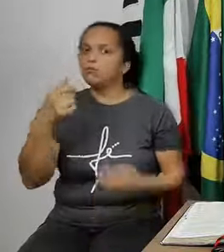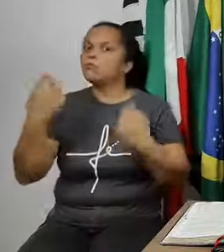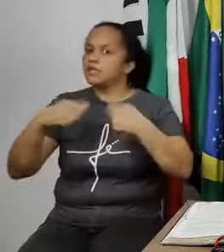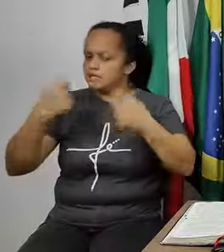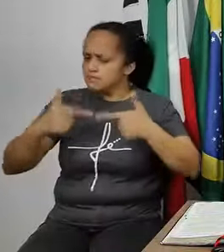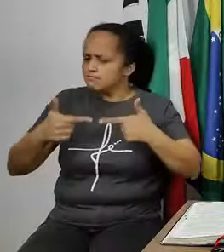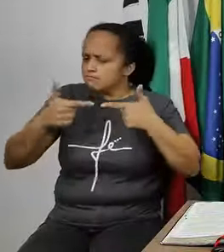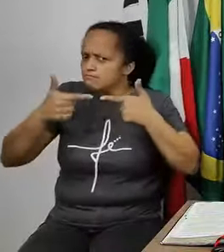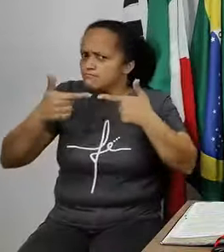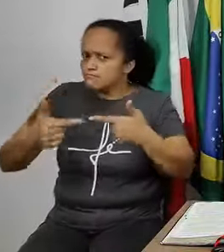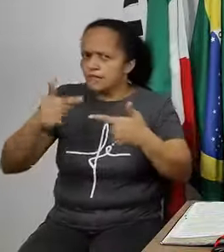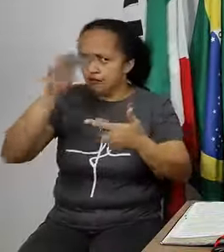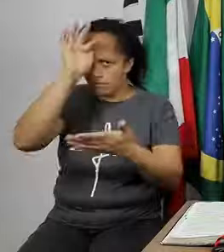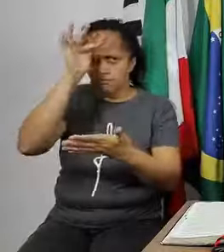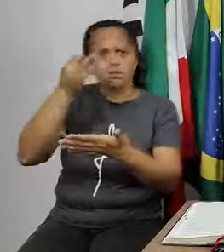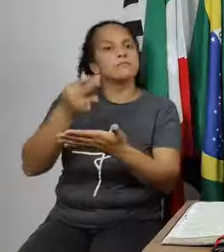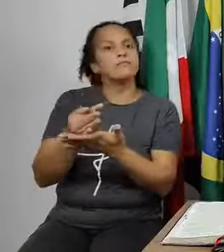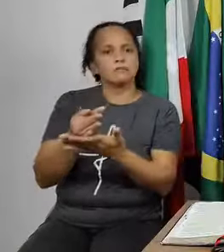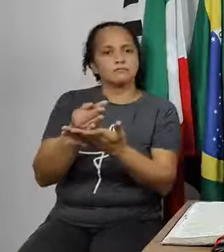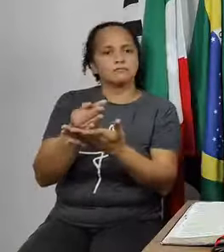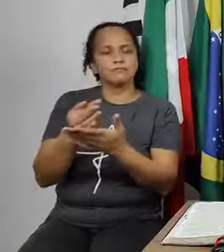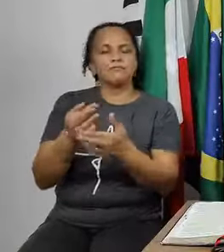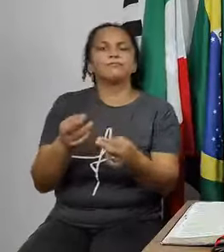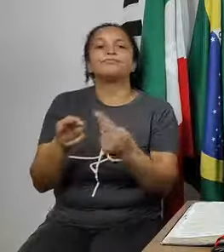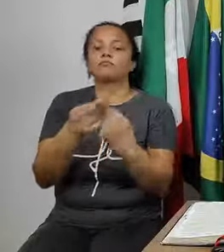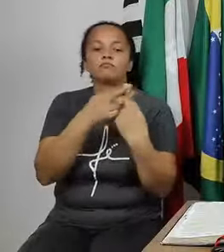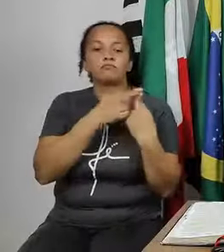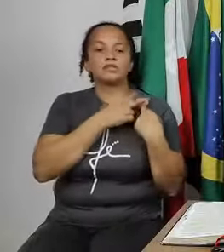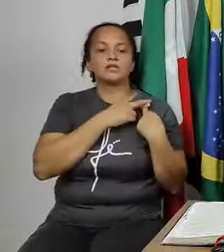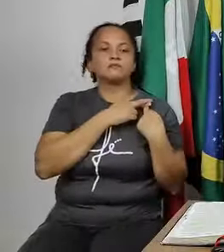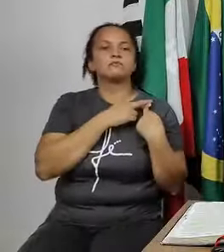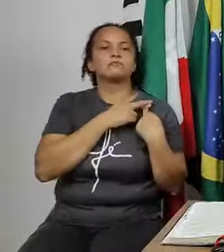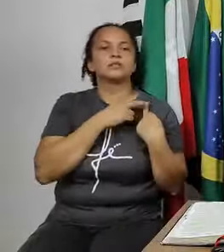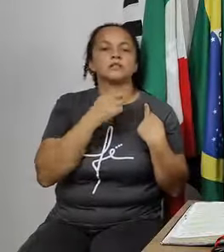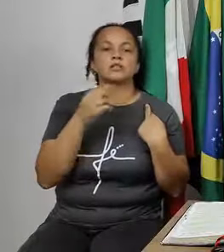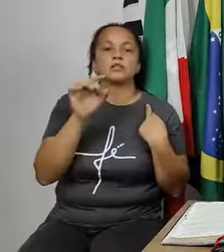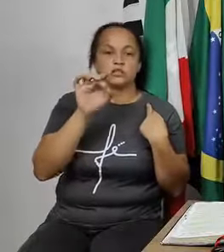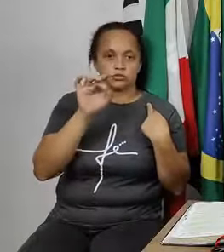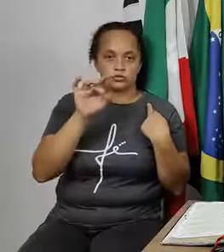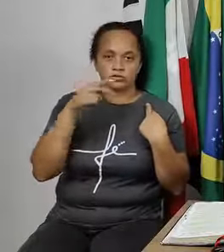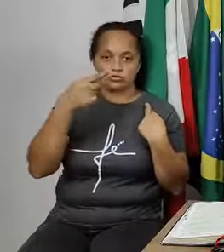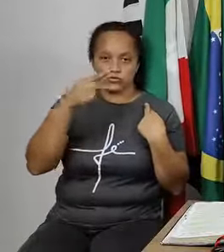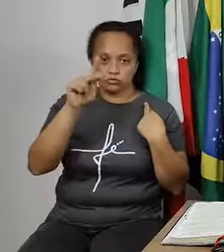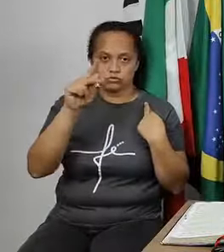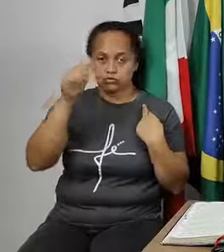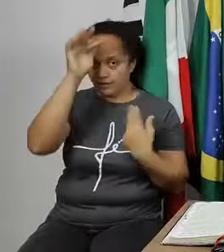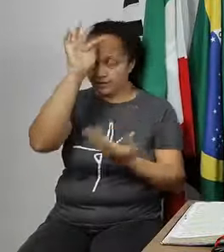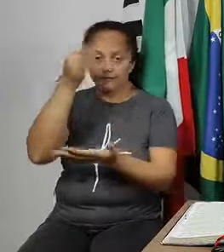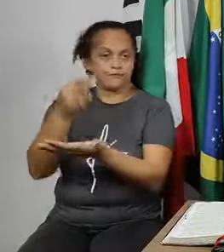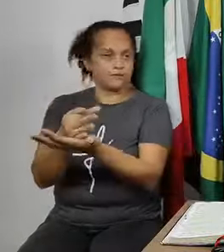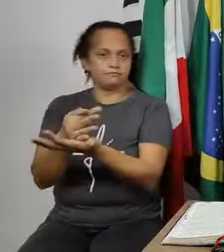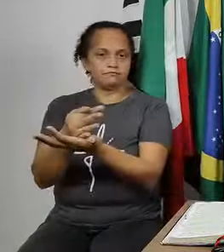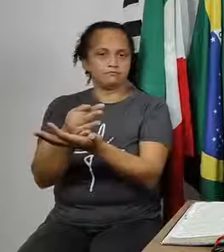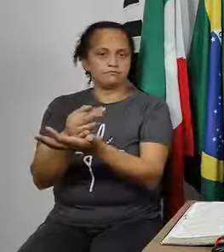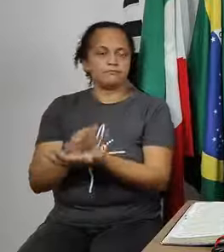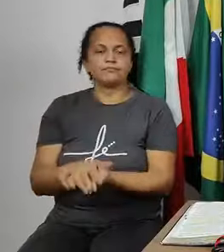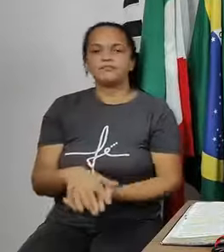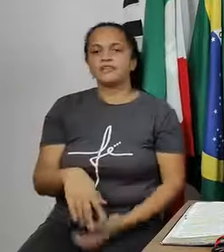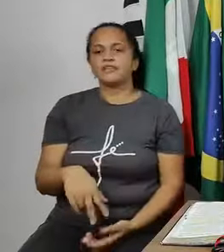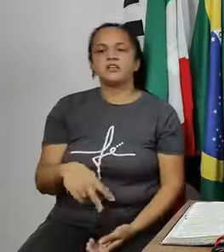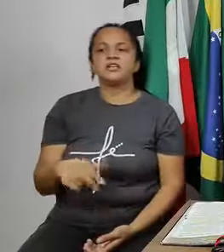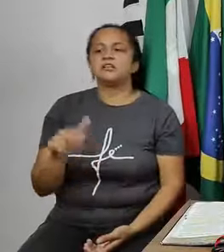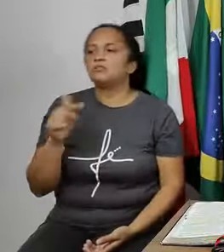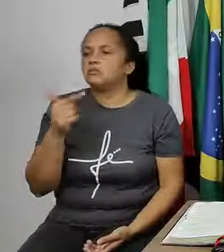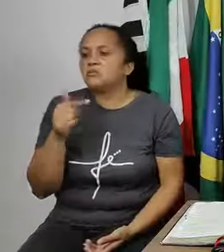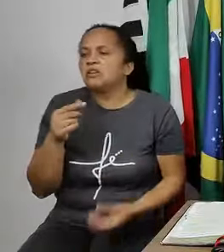Cada cristão é o sumo sacerdote da sua fé. Viu? Não transfira a